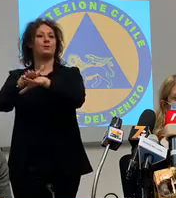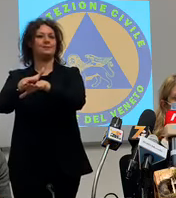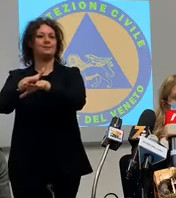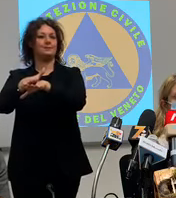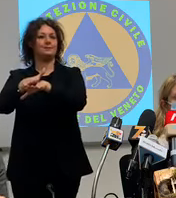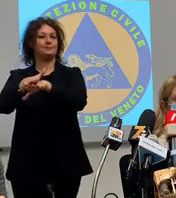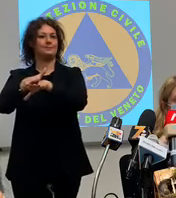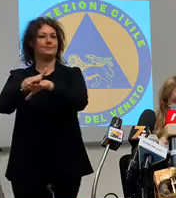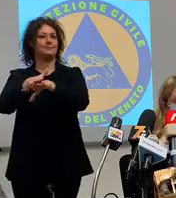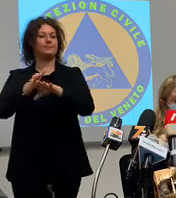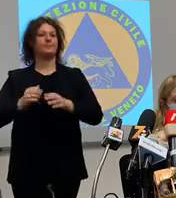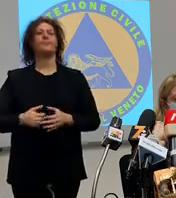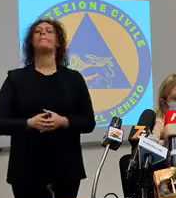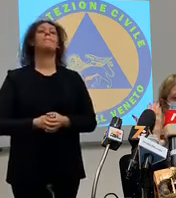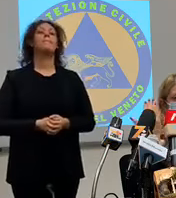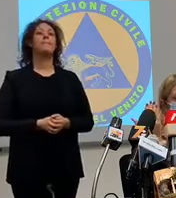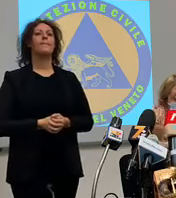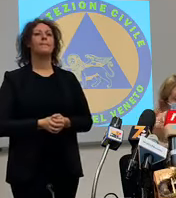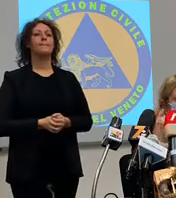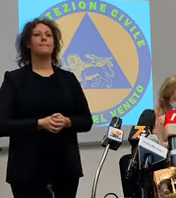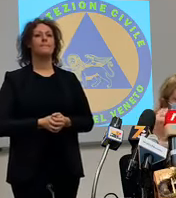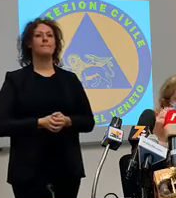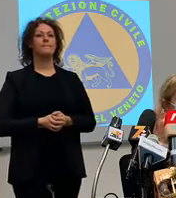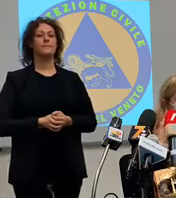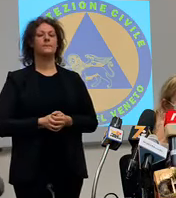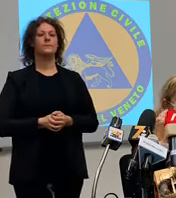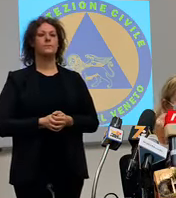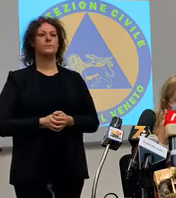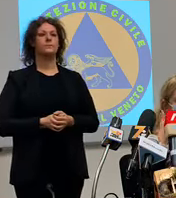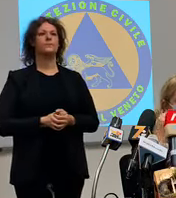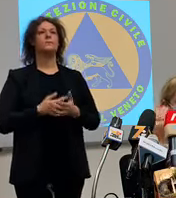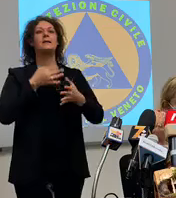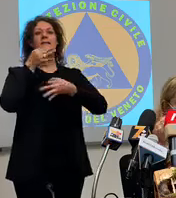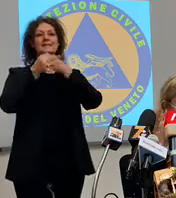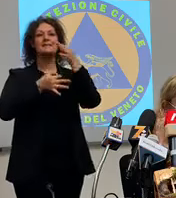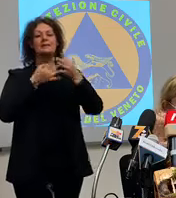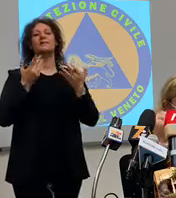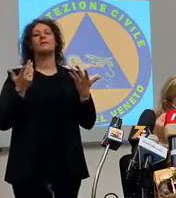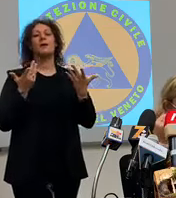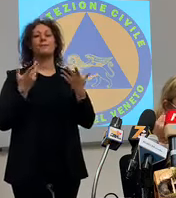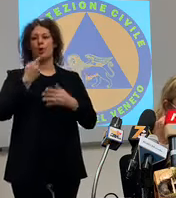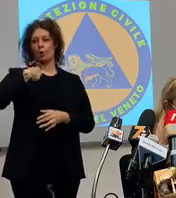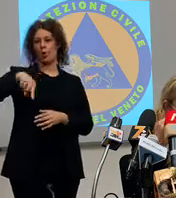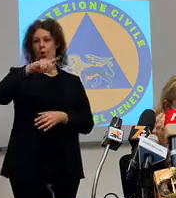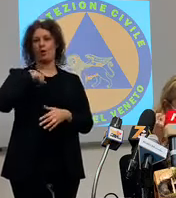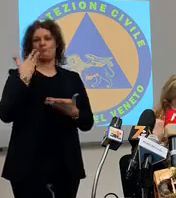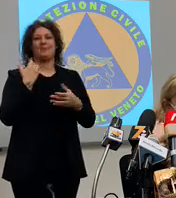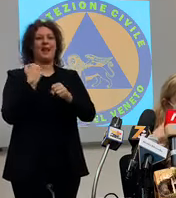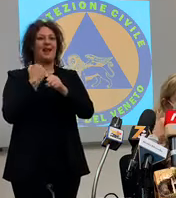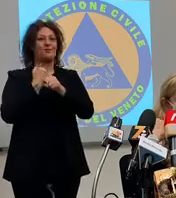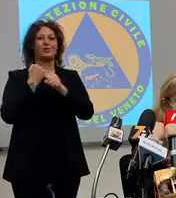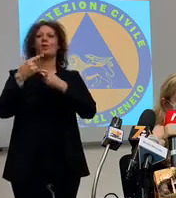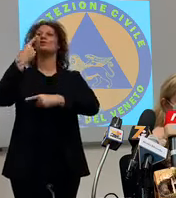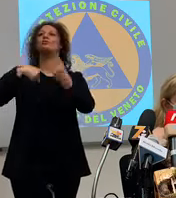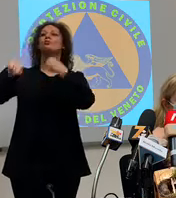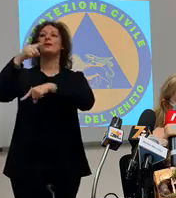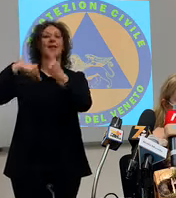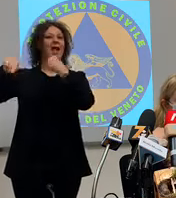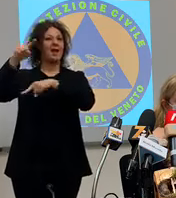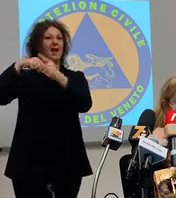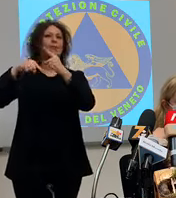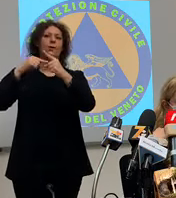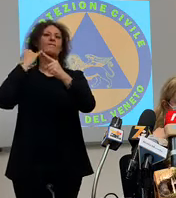diciamo produttivo la noi che insomma lavoriamo che andiamo in giro eccetera siamo quelli che ci